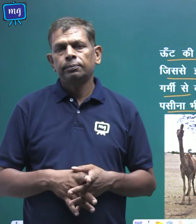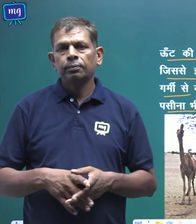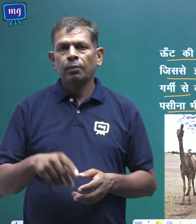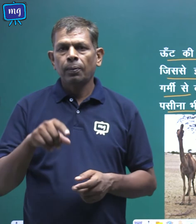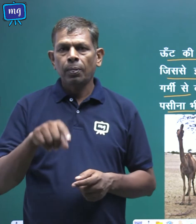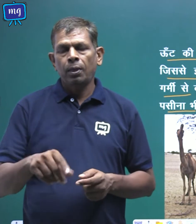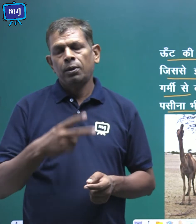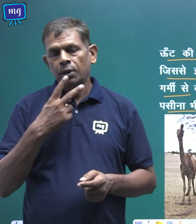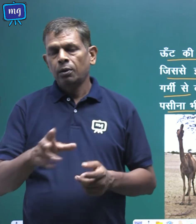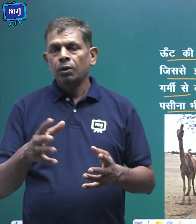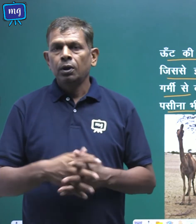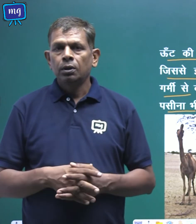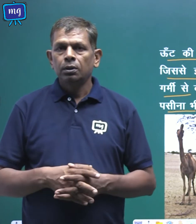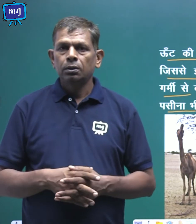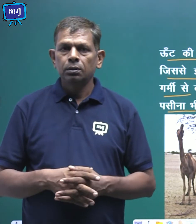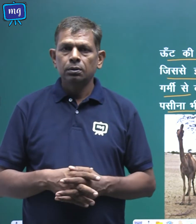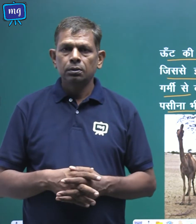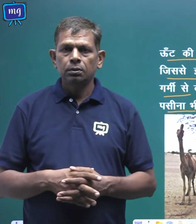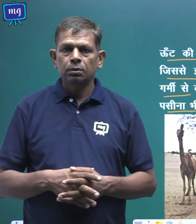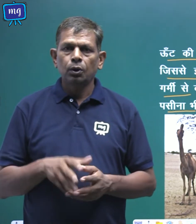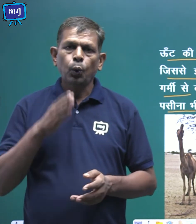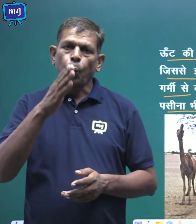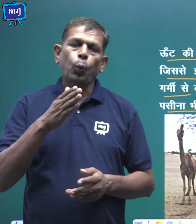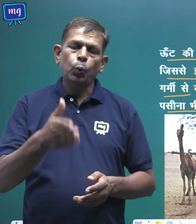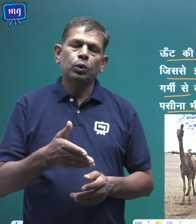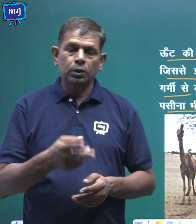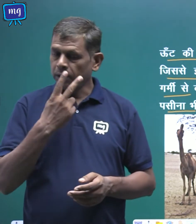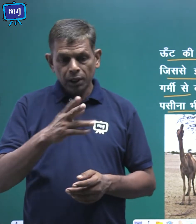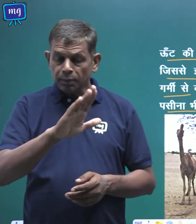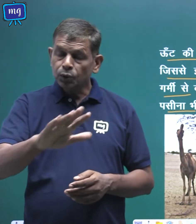आपने देखा भी होगा, ऊंट देखा है बच्चों?